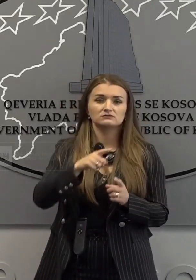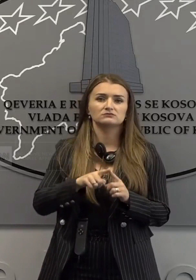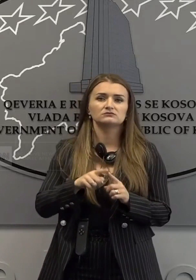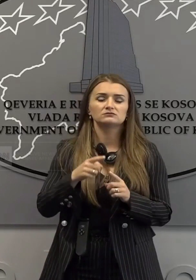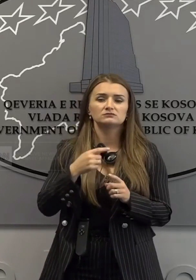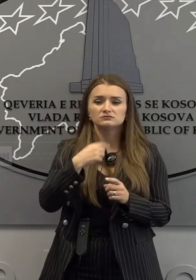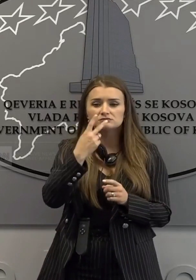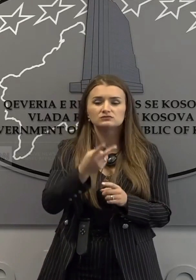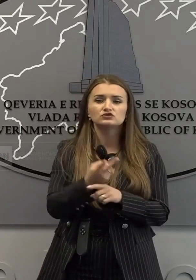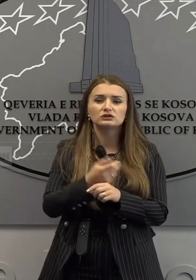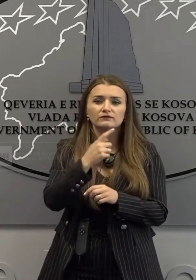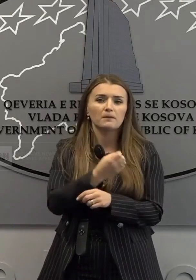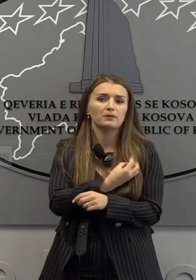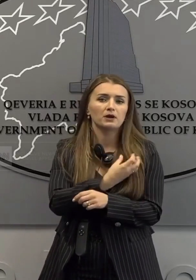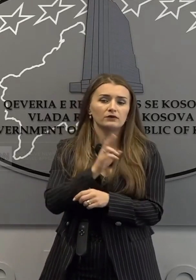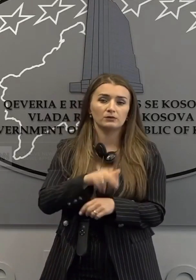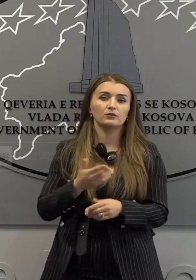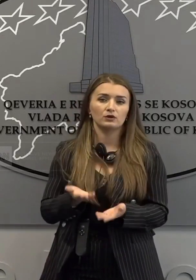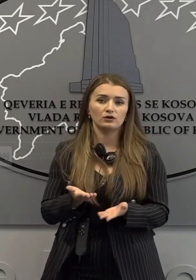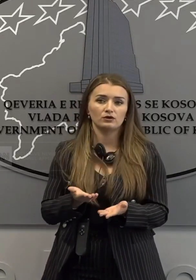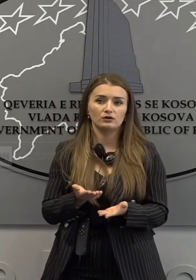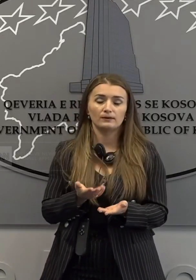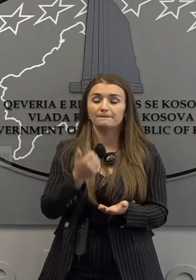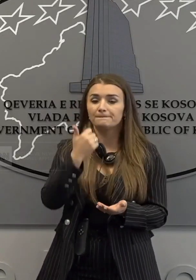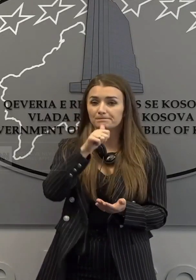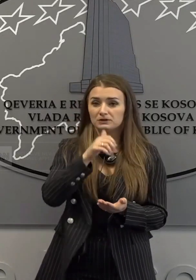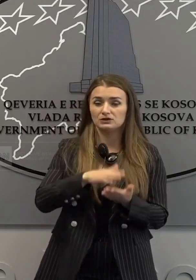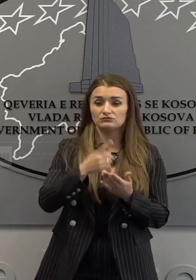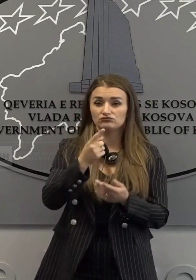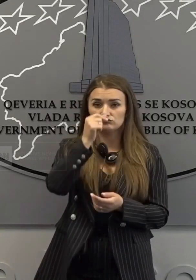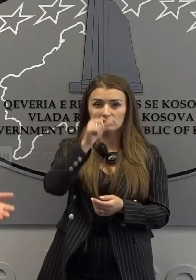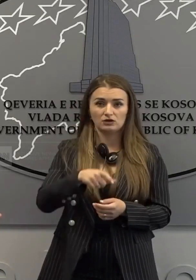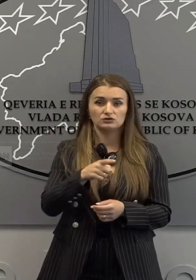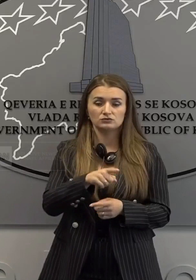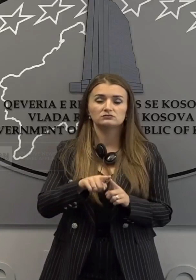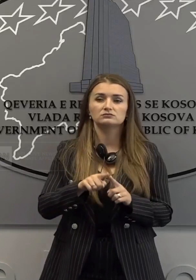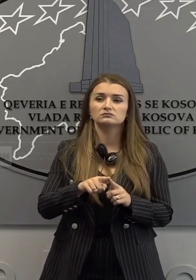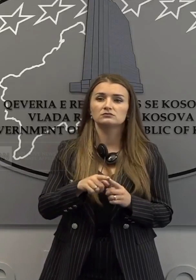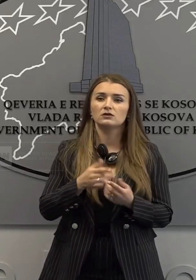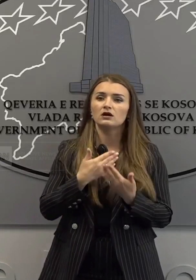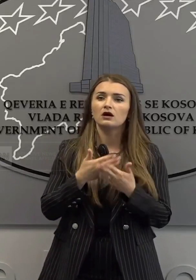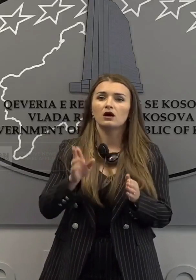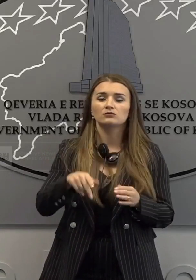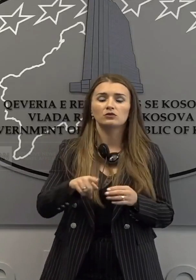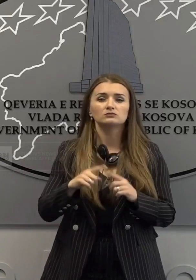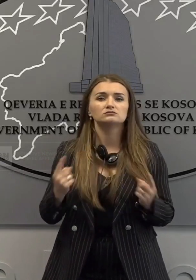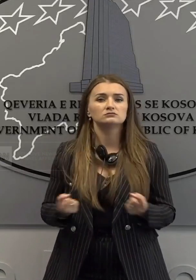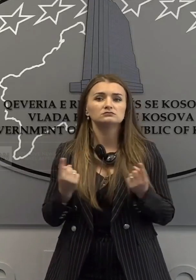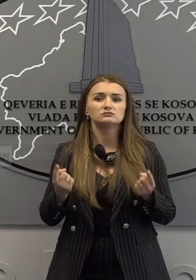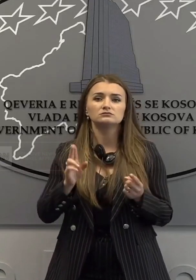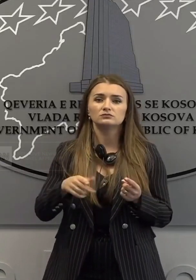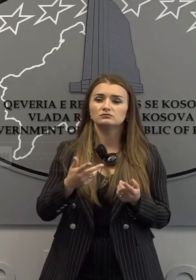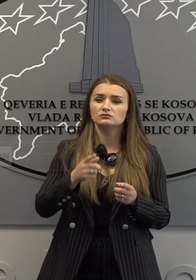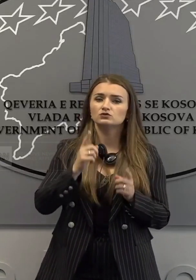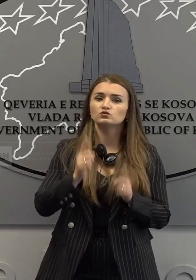mafioz, ku një person publikisht lanson fushat për ndjekse ndaj